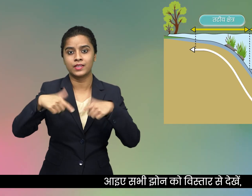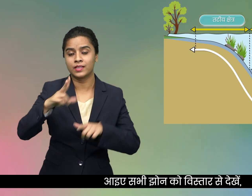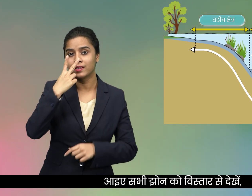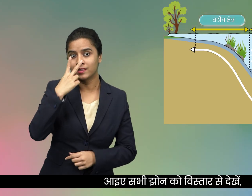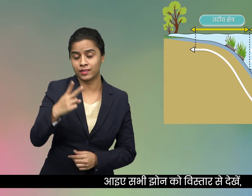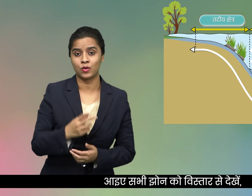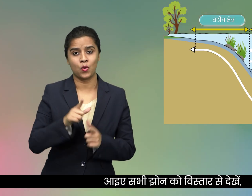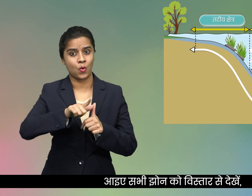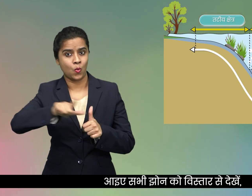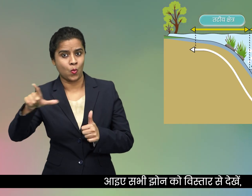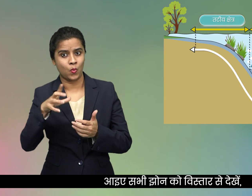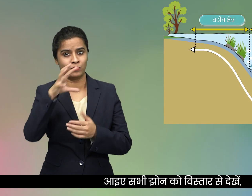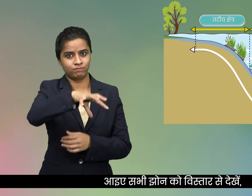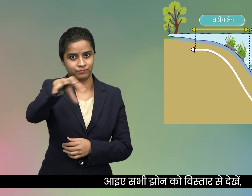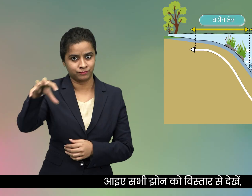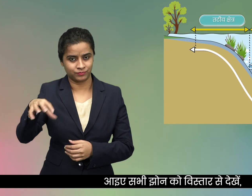आइए सभी जोन को विस्तार से देखें।